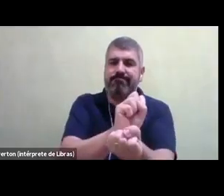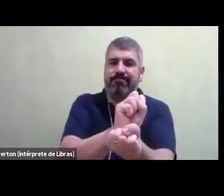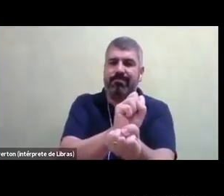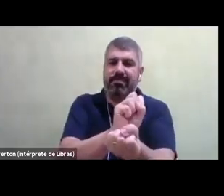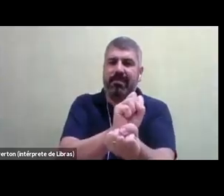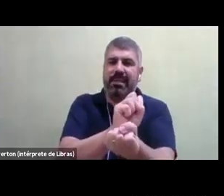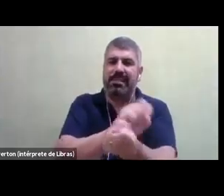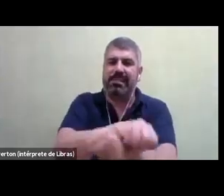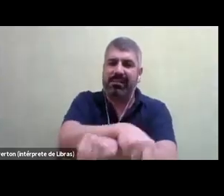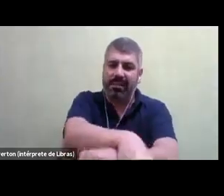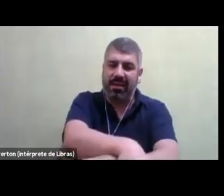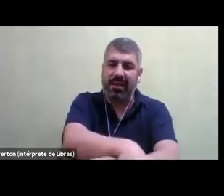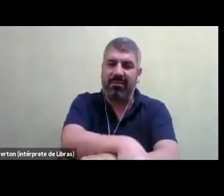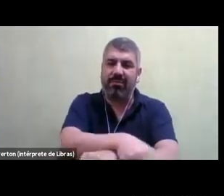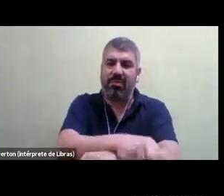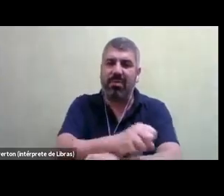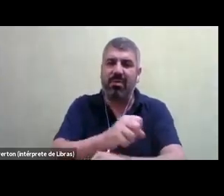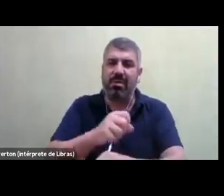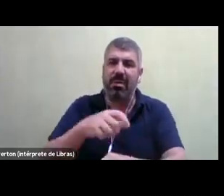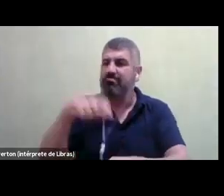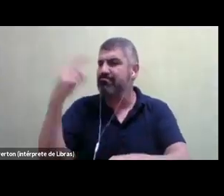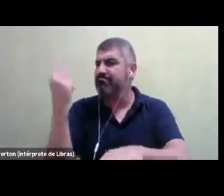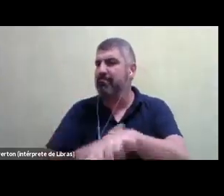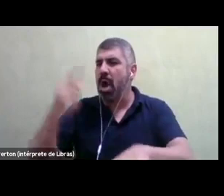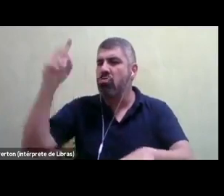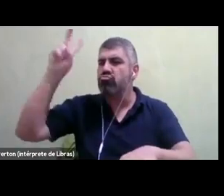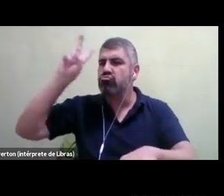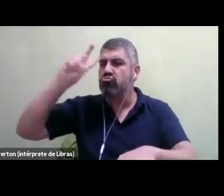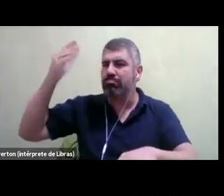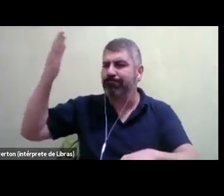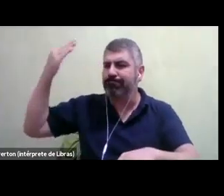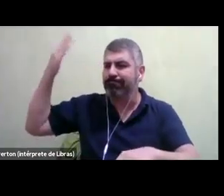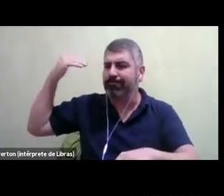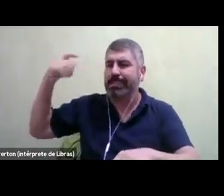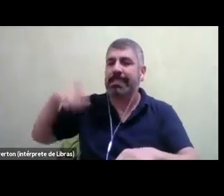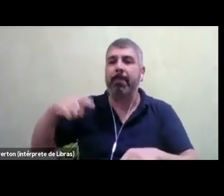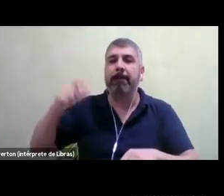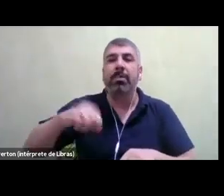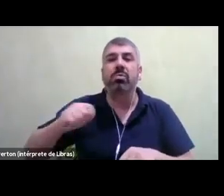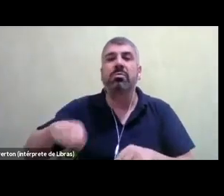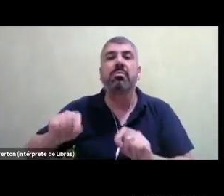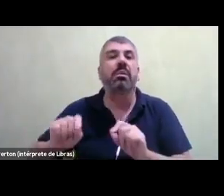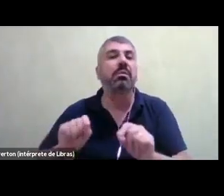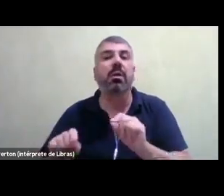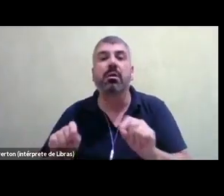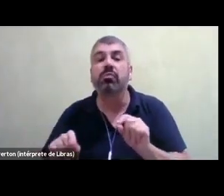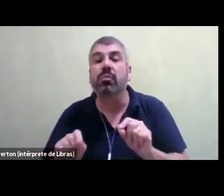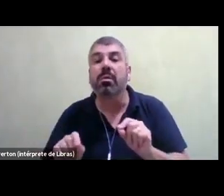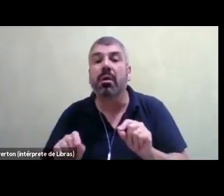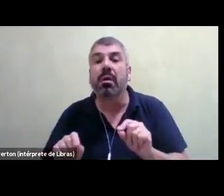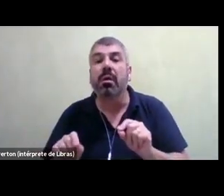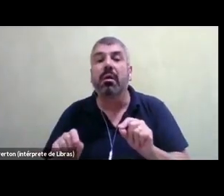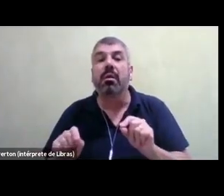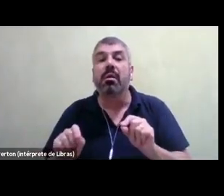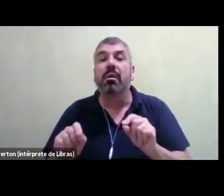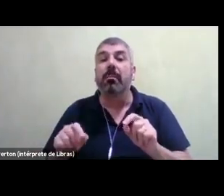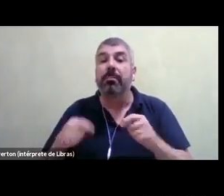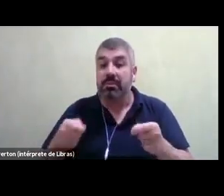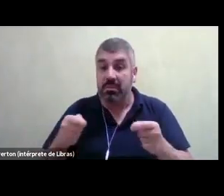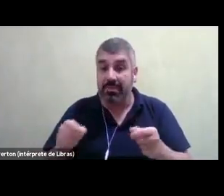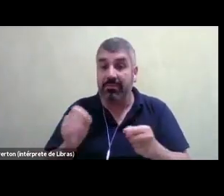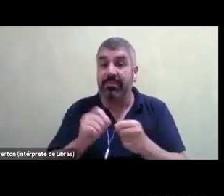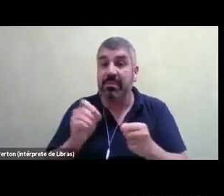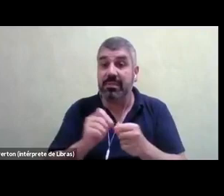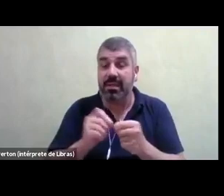nossa história se a gente não tiver a possibilidade de lançar mão de formas de agir no mundo